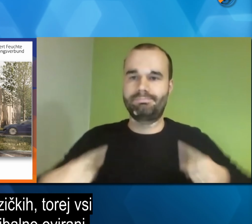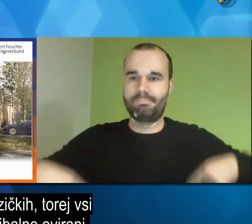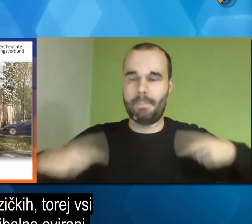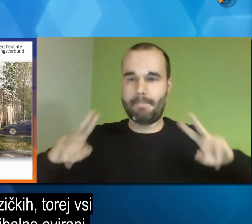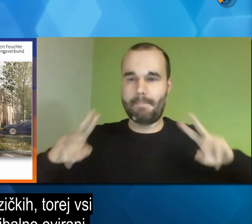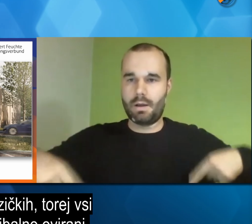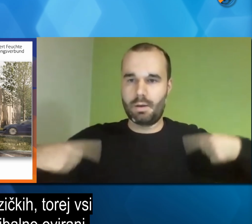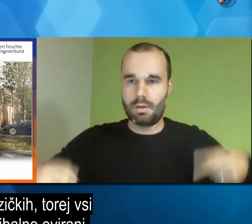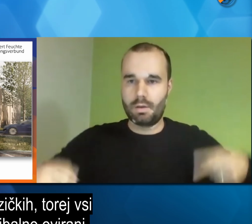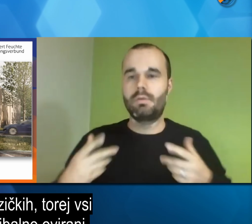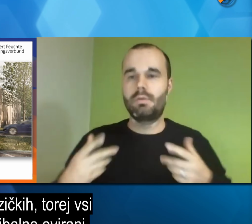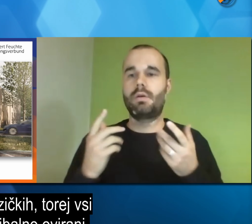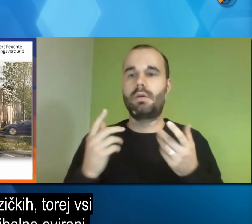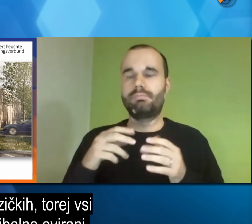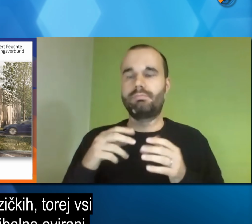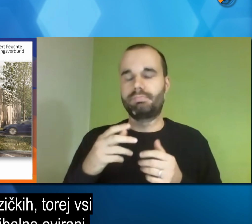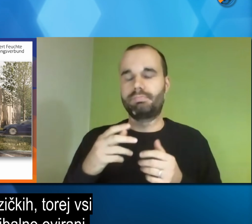so na vozičkih.